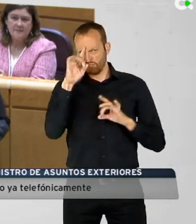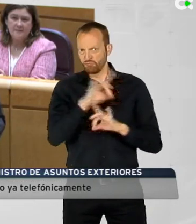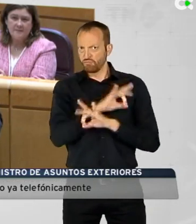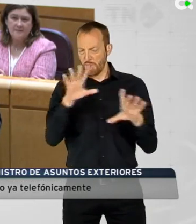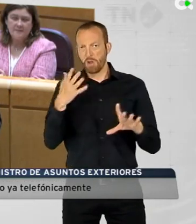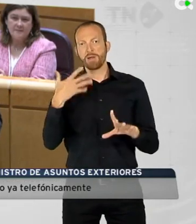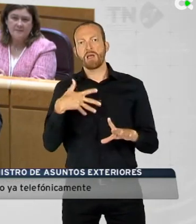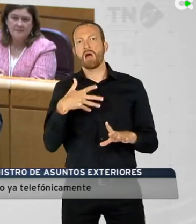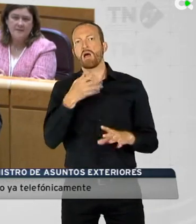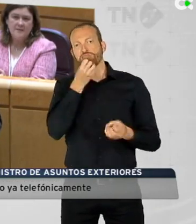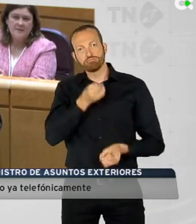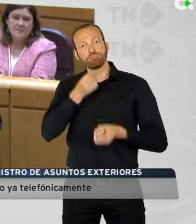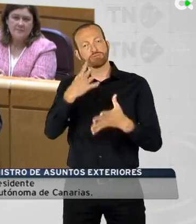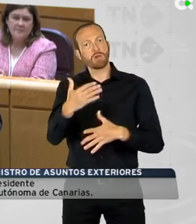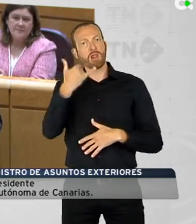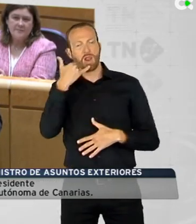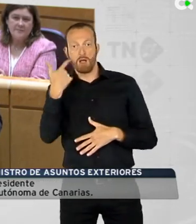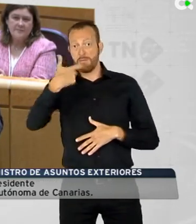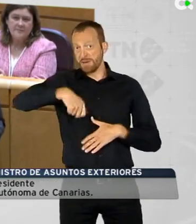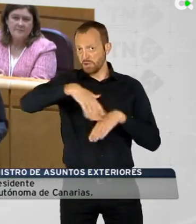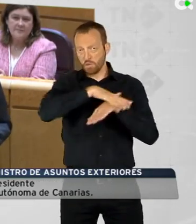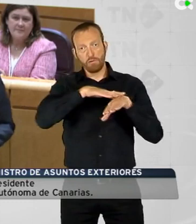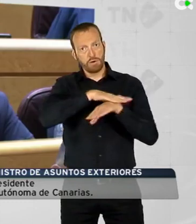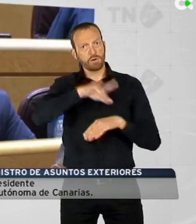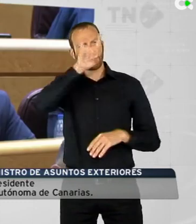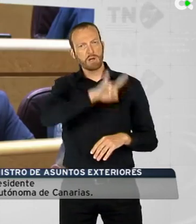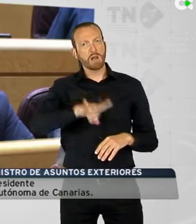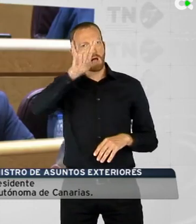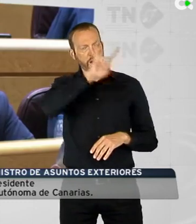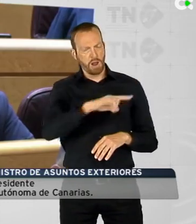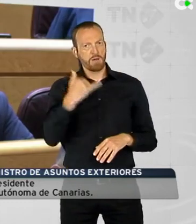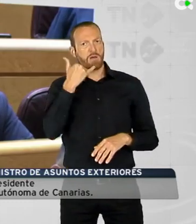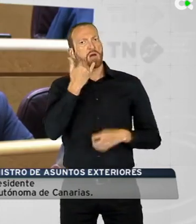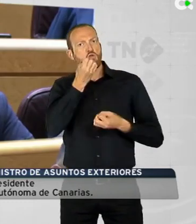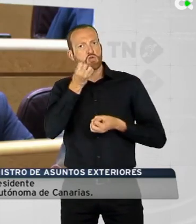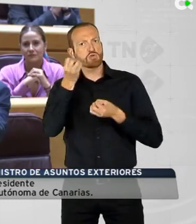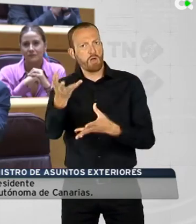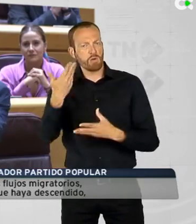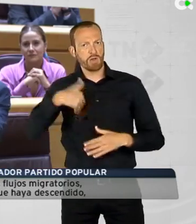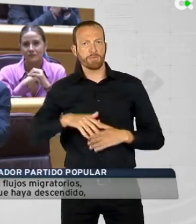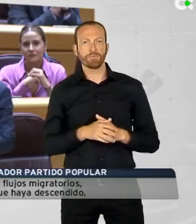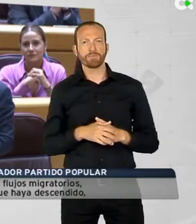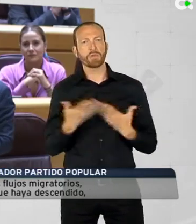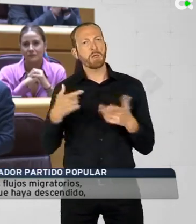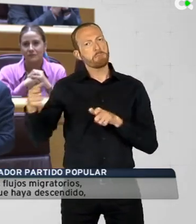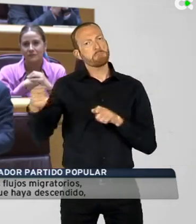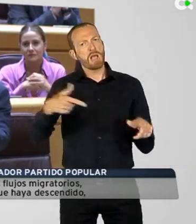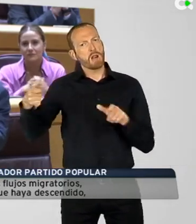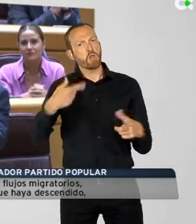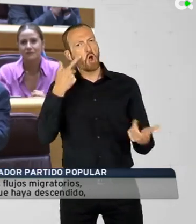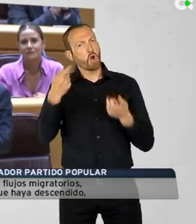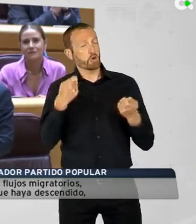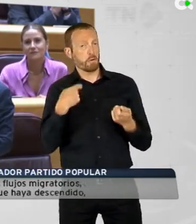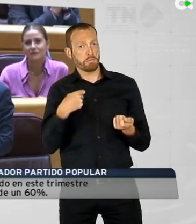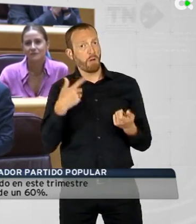lo he trasladado ya telefónicamente al presidente de la Comunidad Autónoma de Canarias. El control de los flujos migratorios, y no es